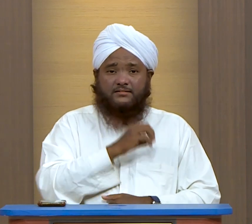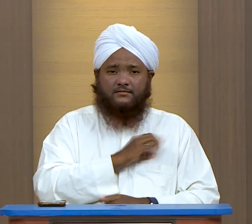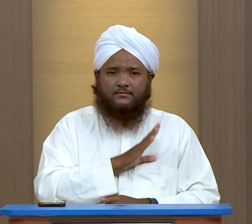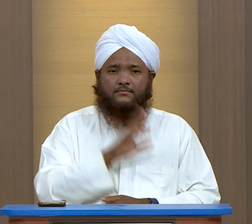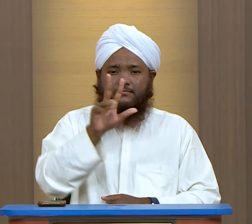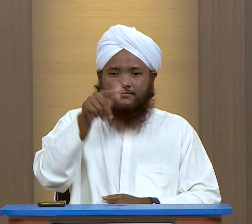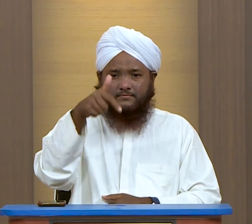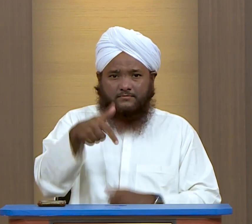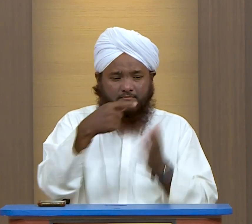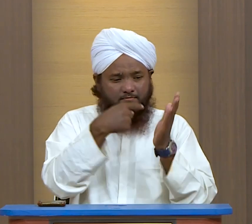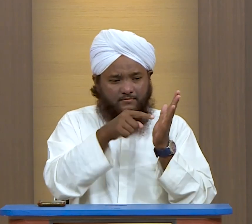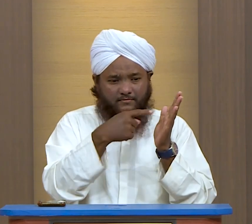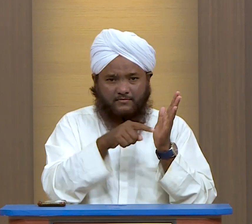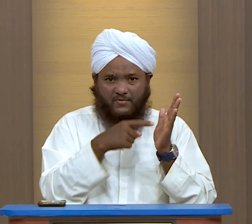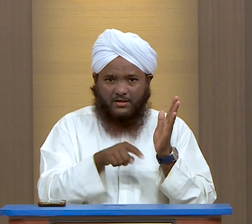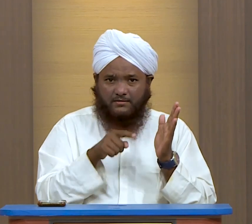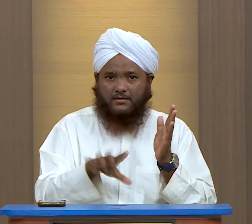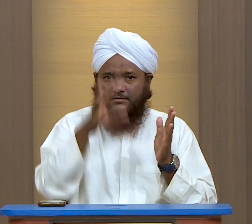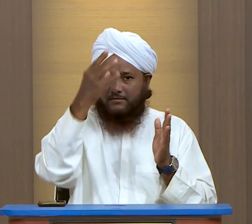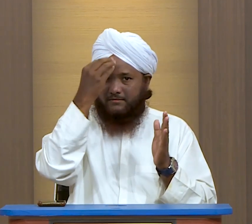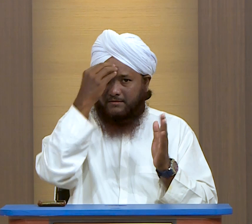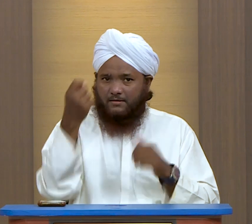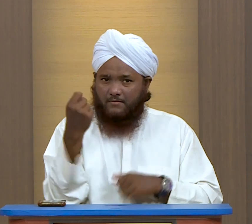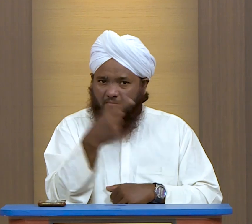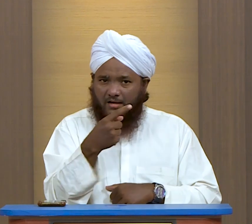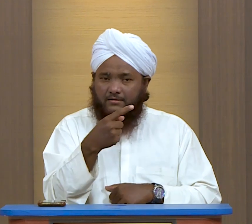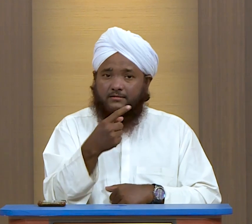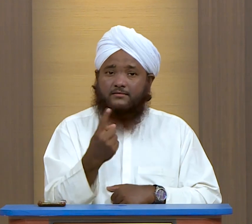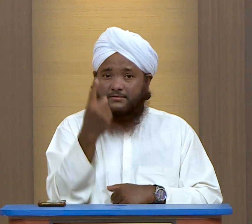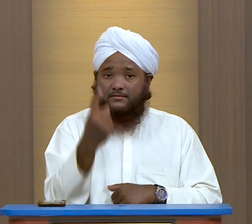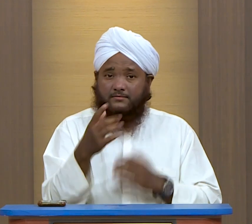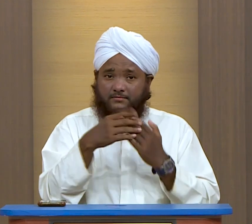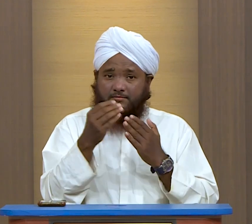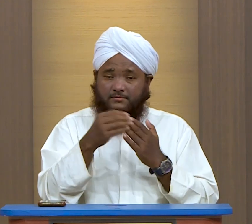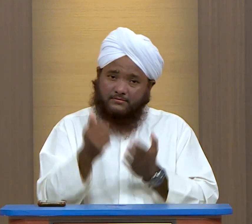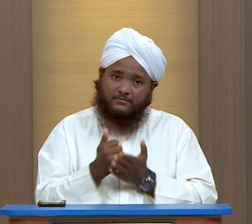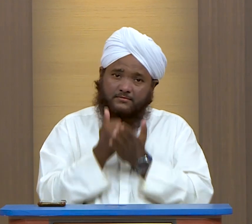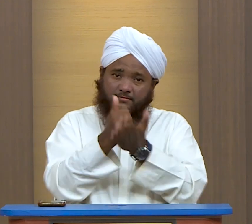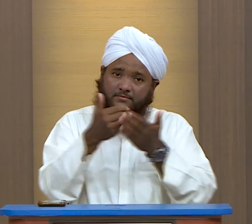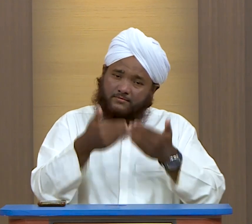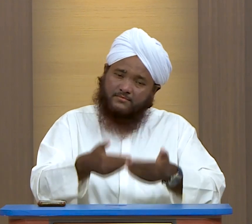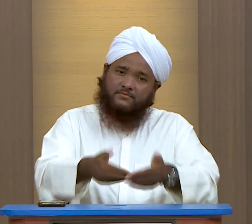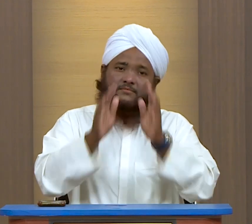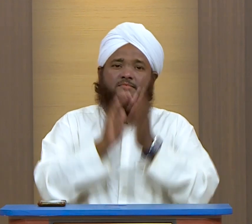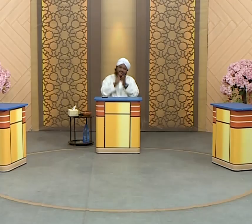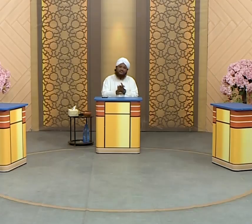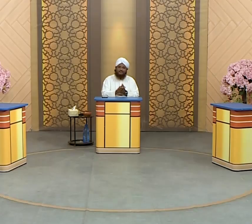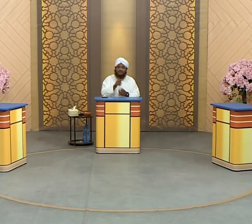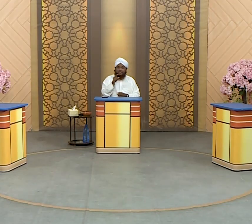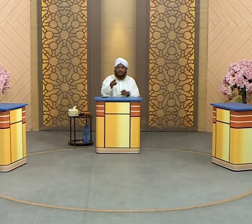گئے خانے پر کر کے ذمہ دار کو ہر عیسوی ماہ کی پہلی تاریخ کو جمع کروانے کا معمول بنا لیں۔ اس کے ساتھ ساتھ ہفتہ